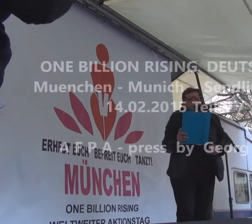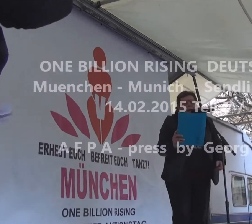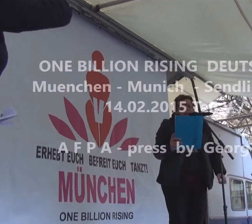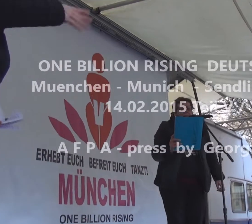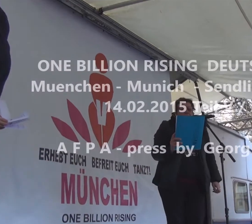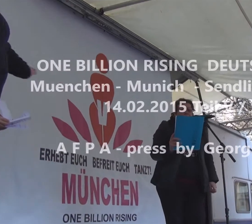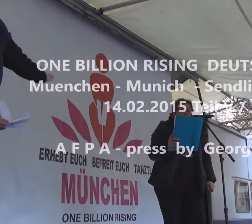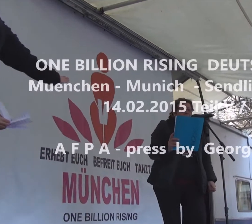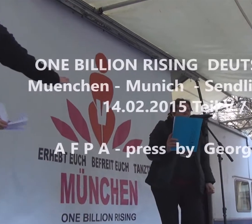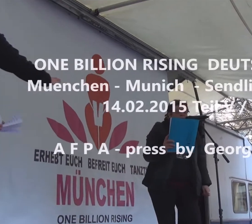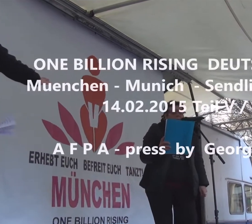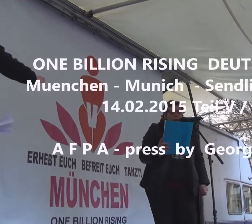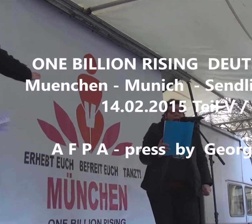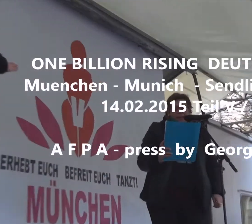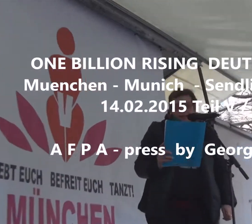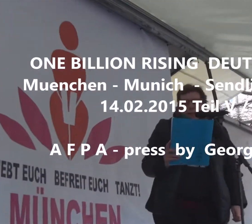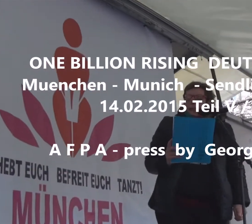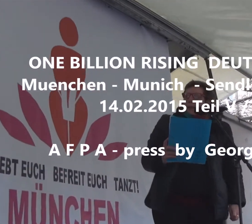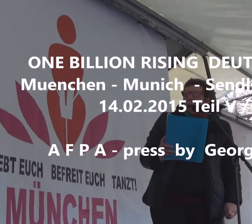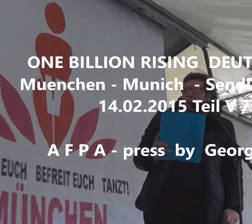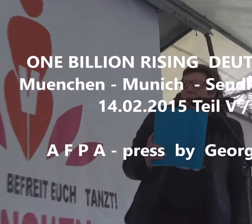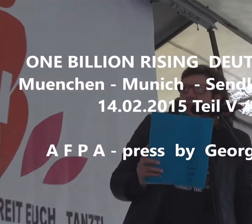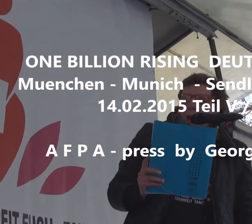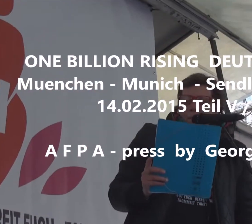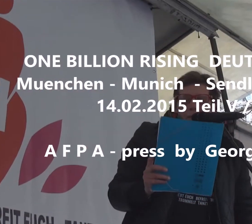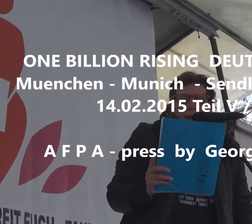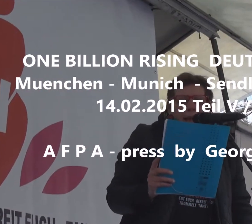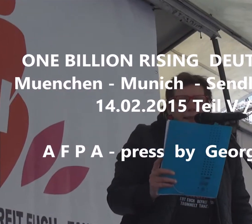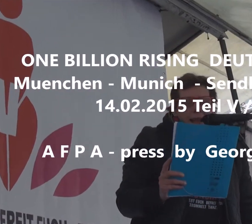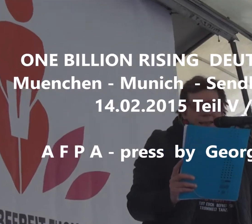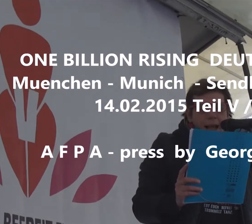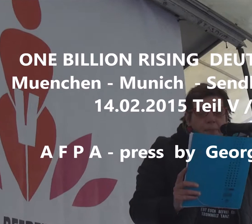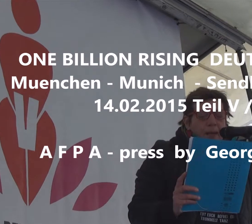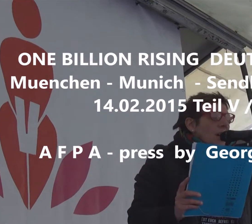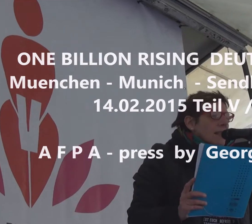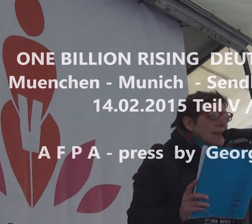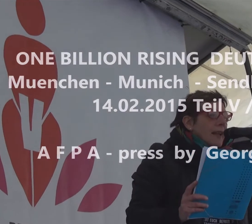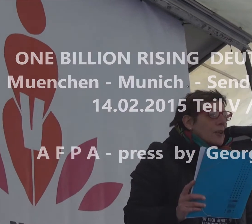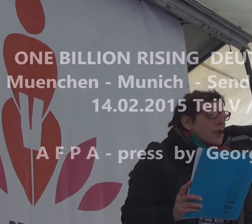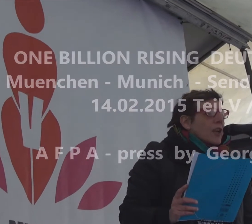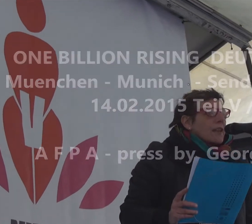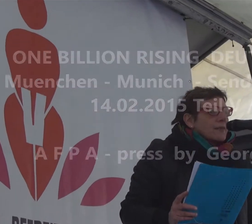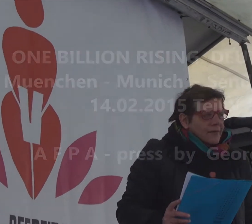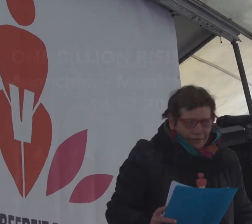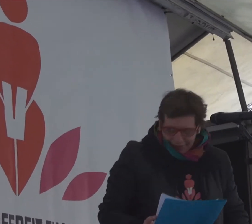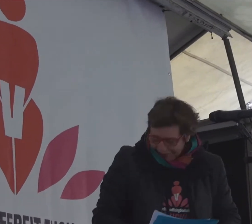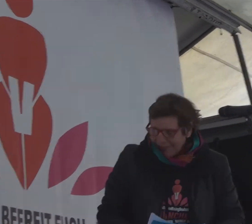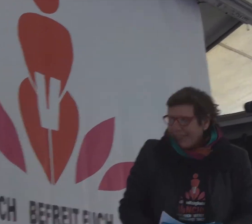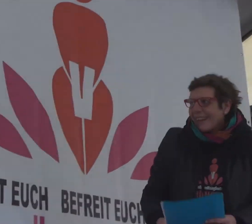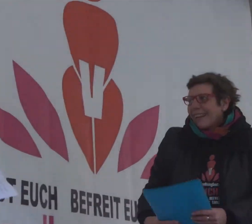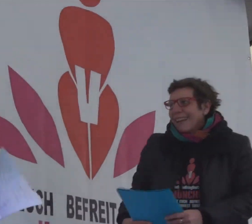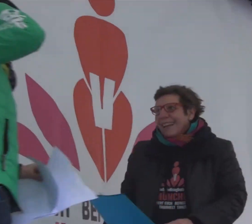Nächste Rednerin, ich begrüße sehr herzlich Claudia Stamm, Landtagsabgeordnete der Grünen.